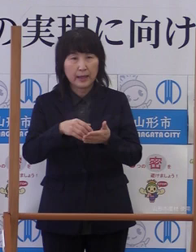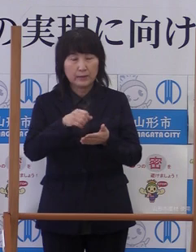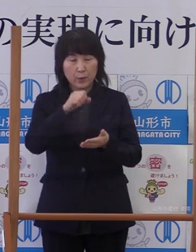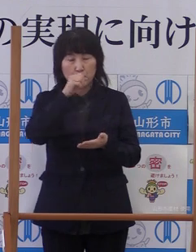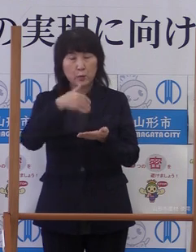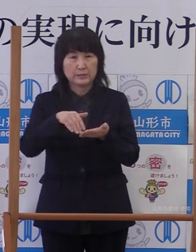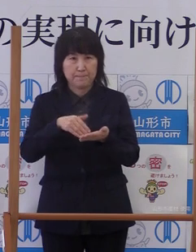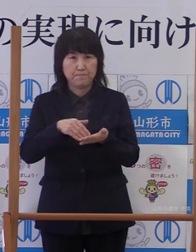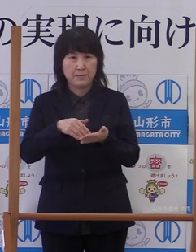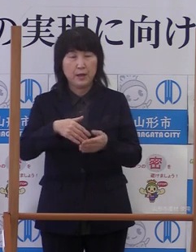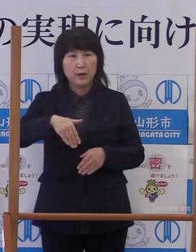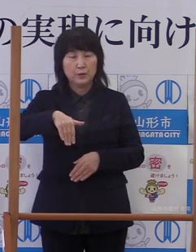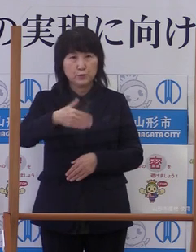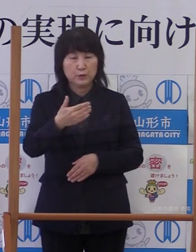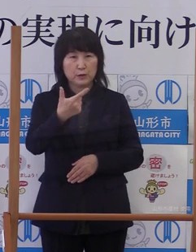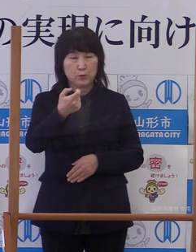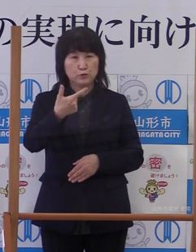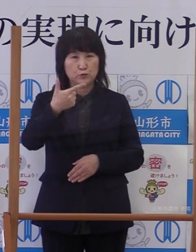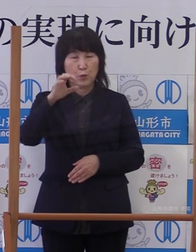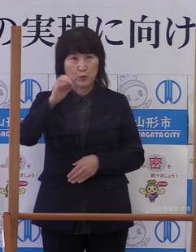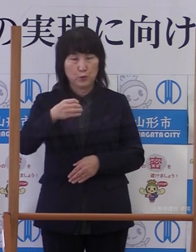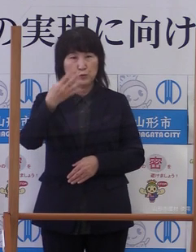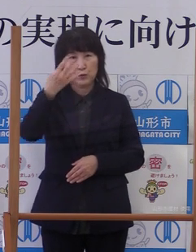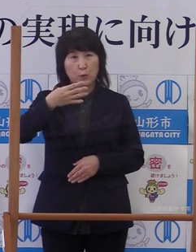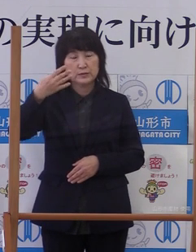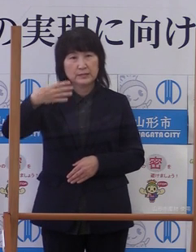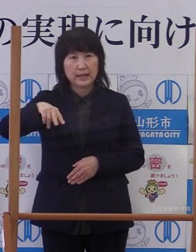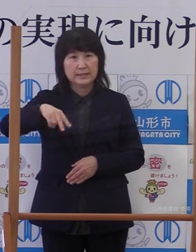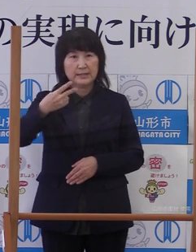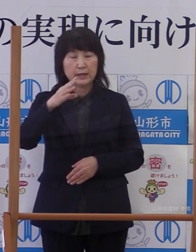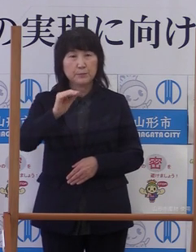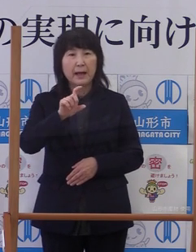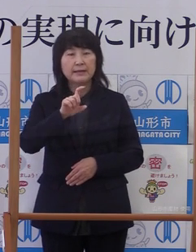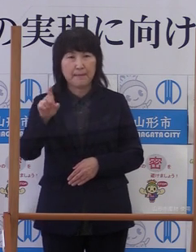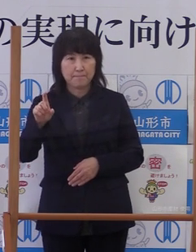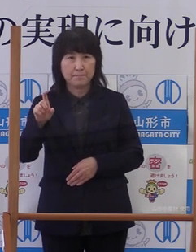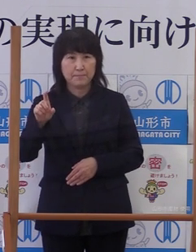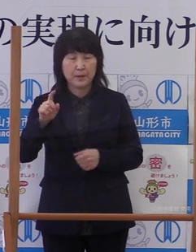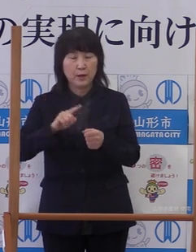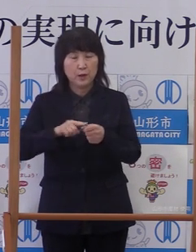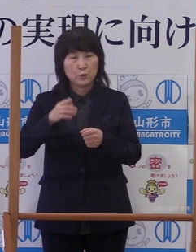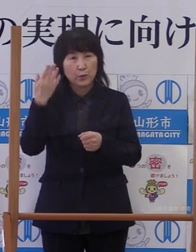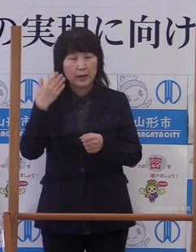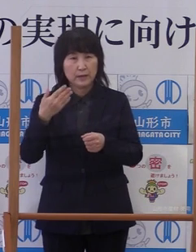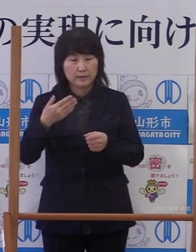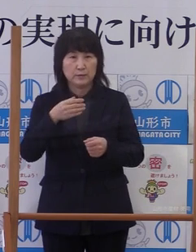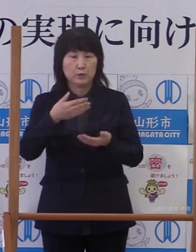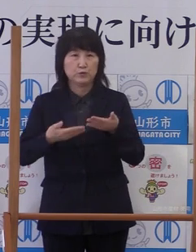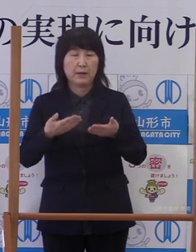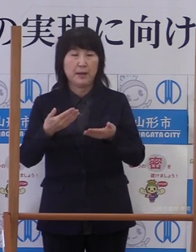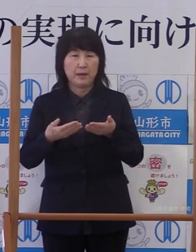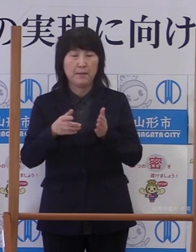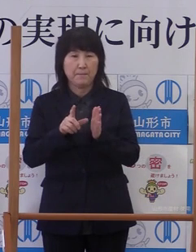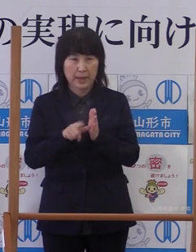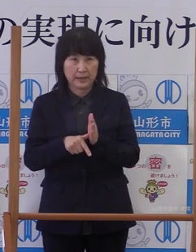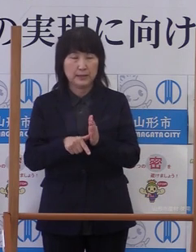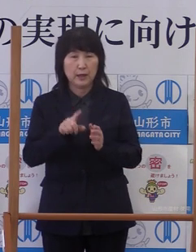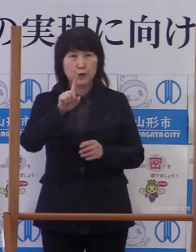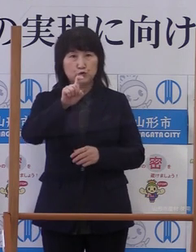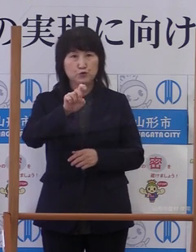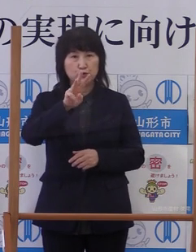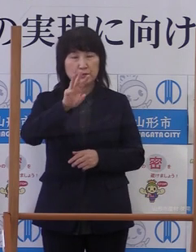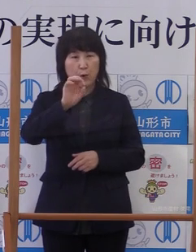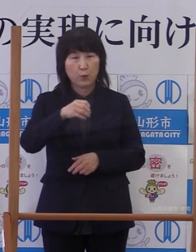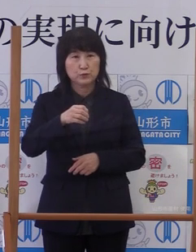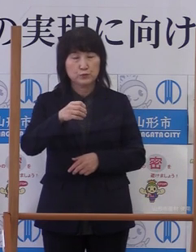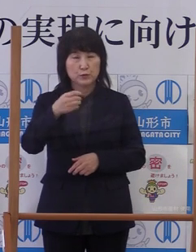模は966億4200万円となり、前年度当初予算に比較して13億